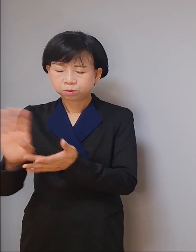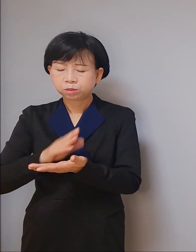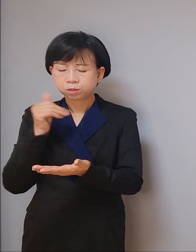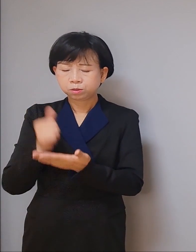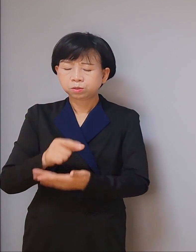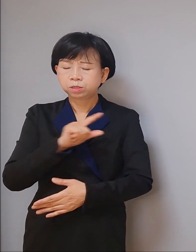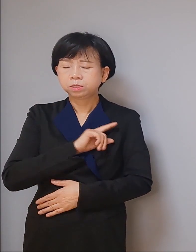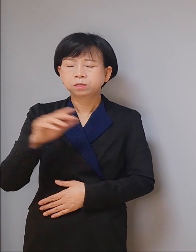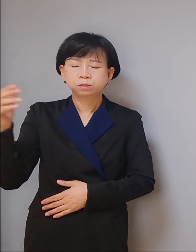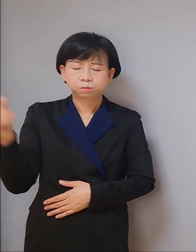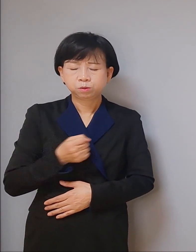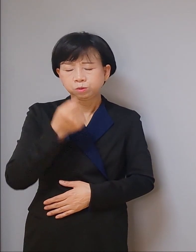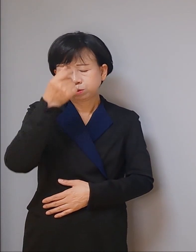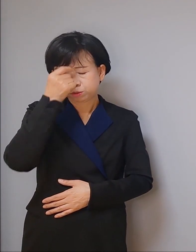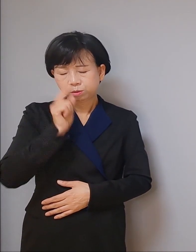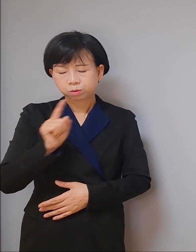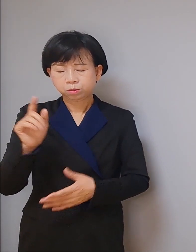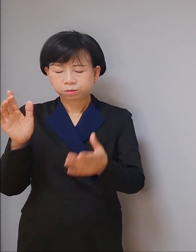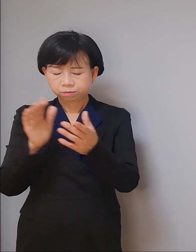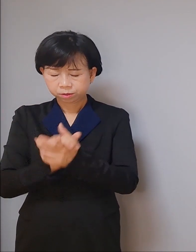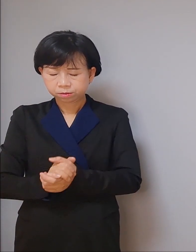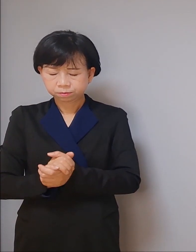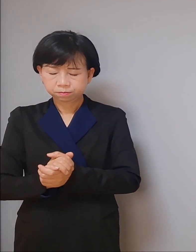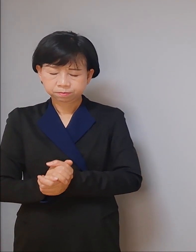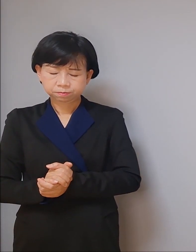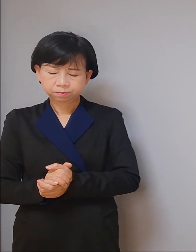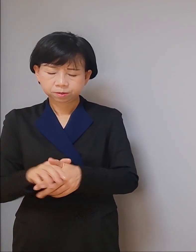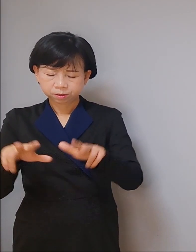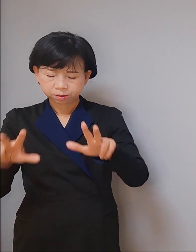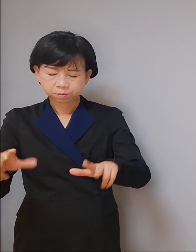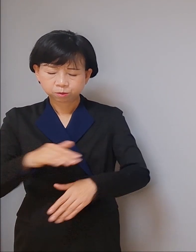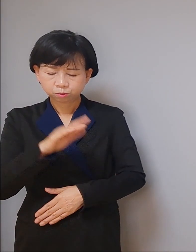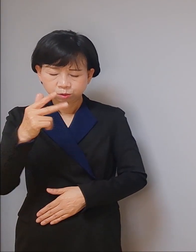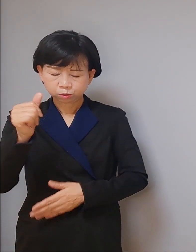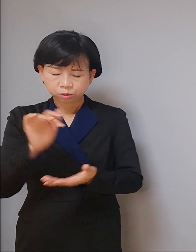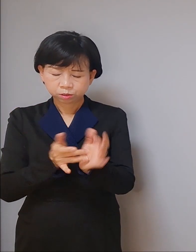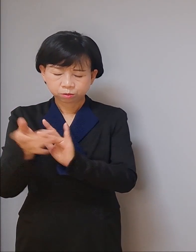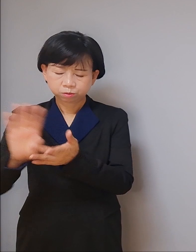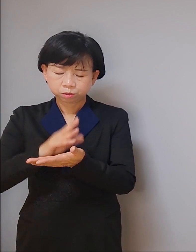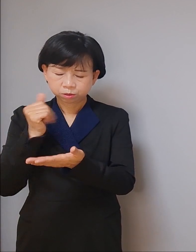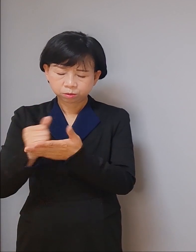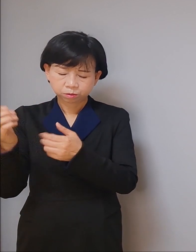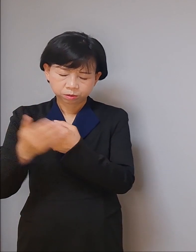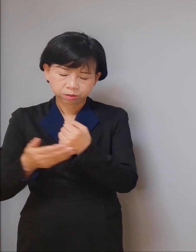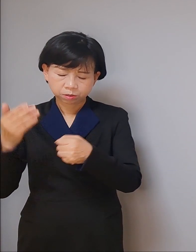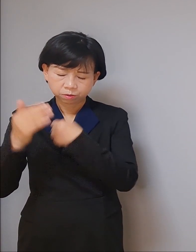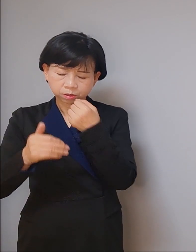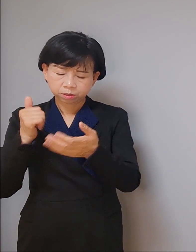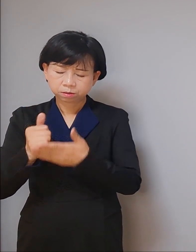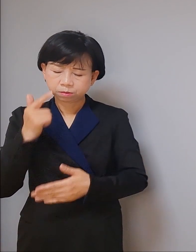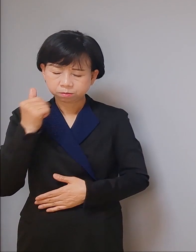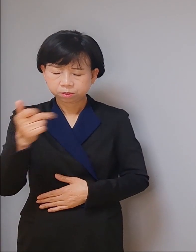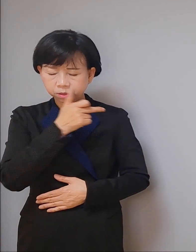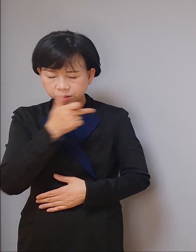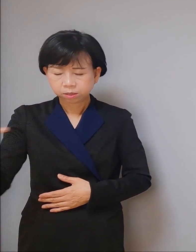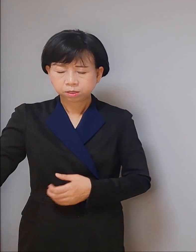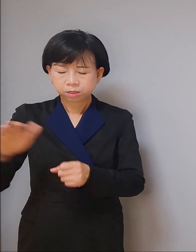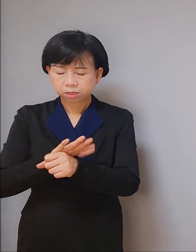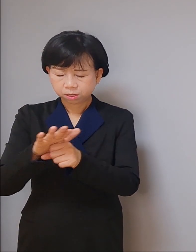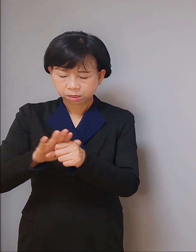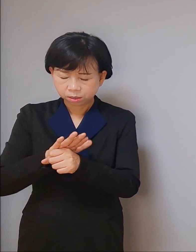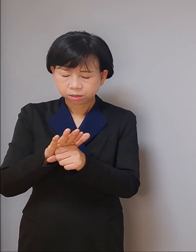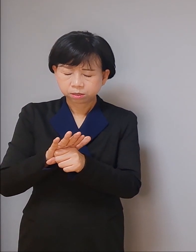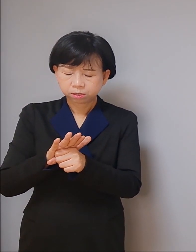예수 그리스도의 이름으로 기도드립니다. 아멘. 지금은 우리 주 예수 그리스도의 은혜와 하나님 아버지의 그